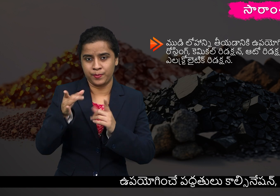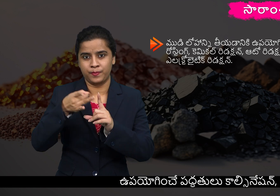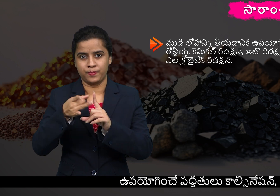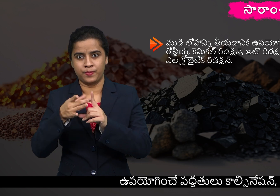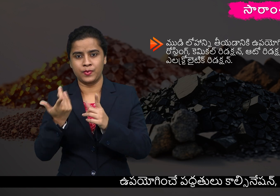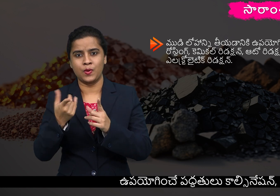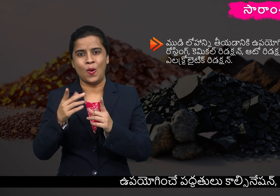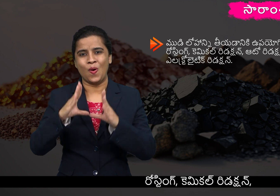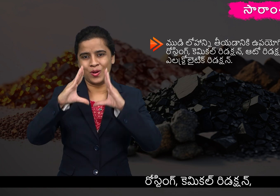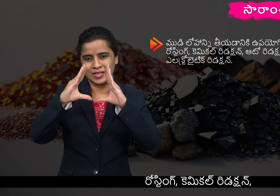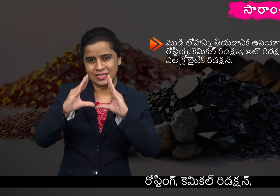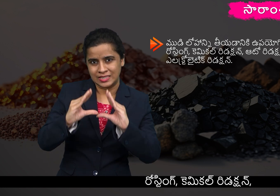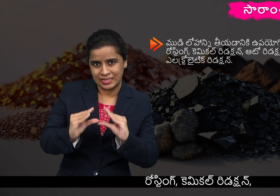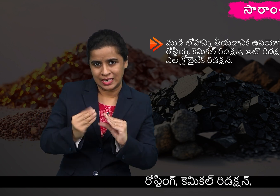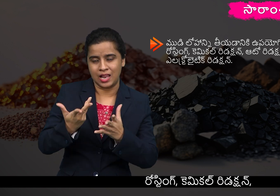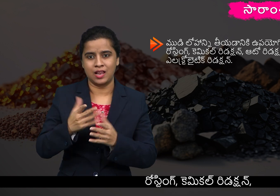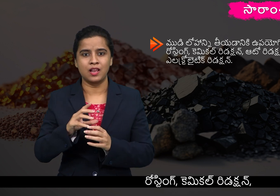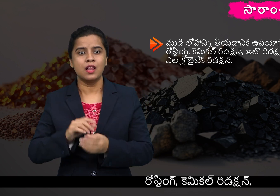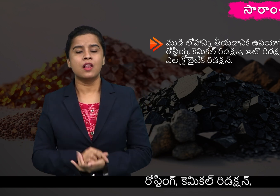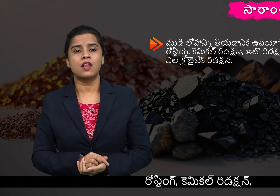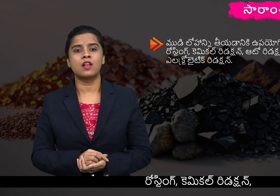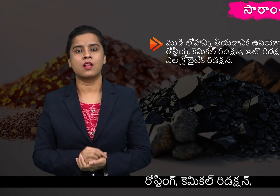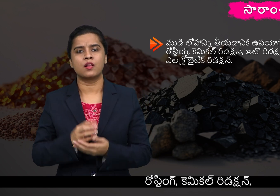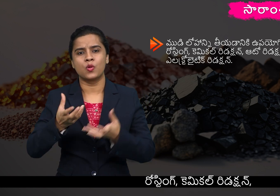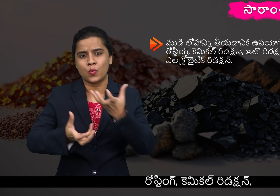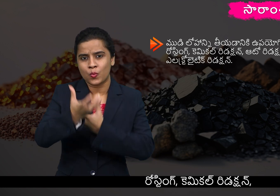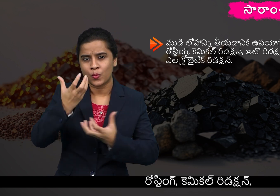కాల్సినేషన్, రోస్టింగ్, కెమికల్ రిడక్షన్,